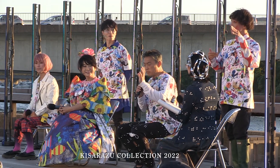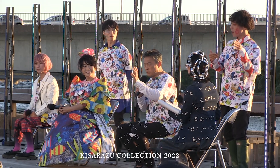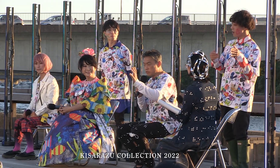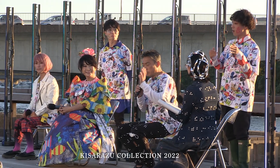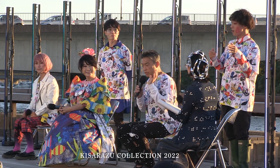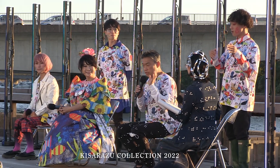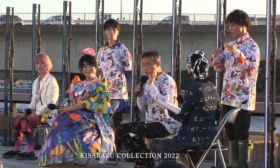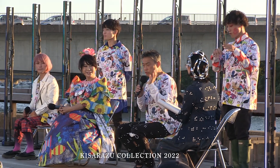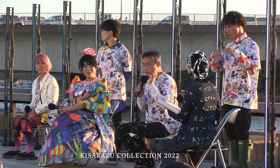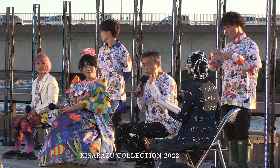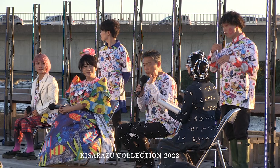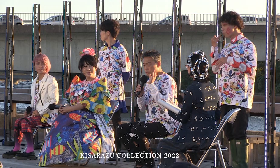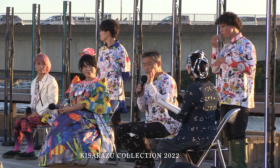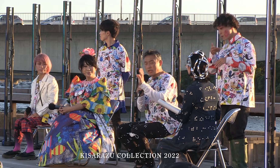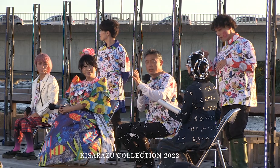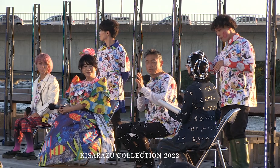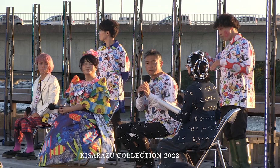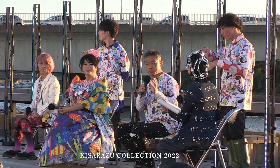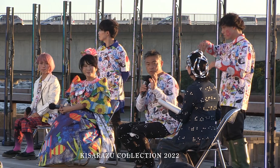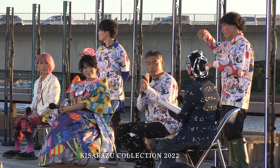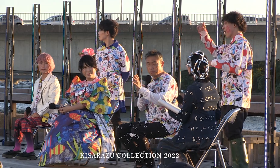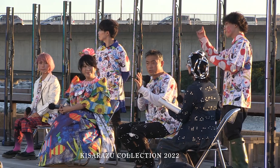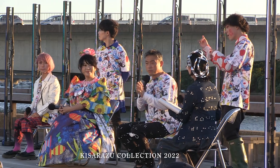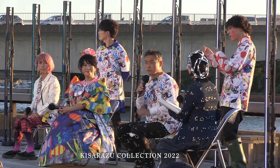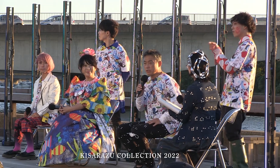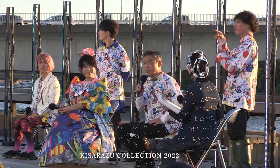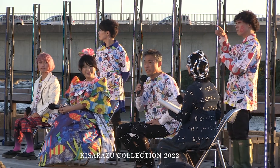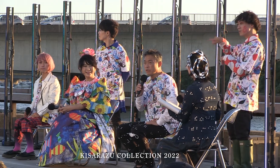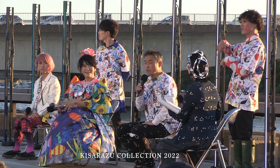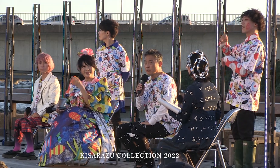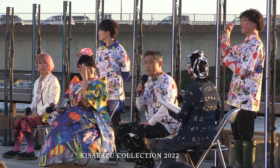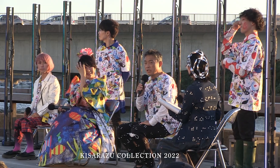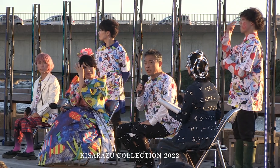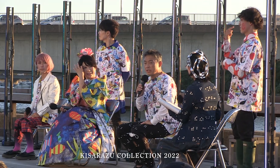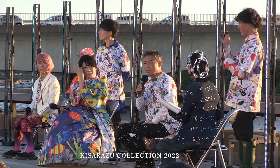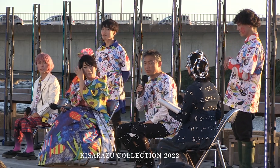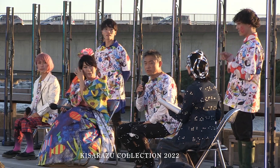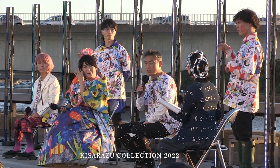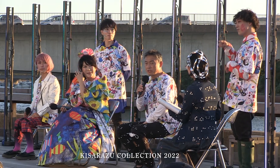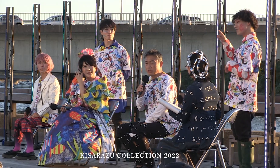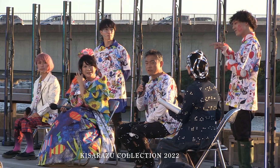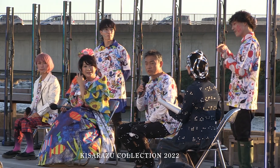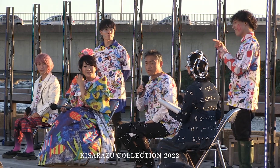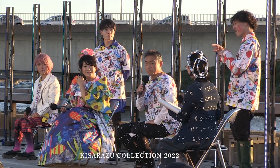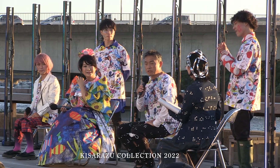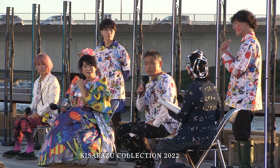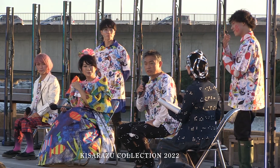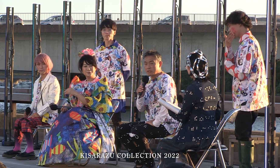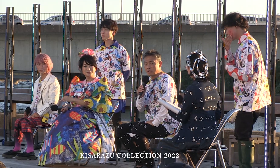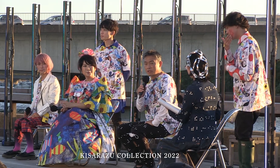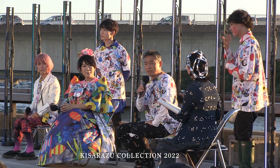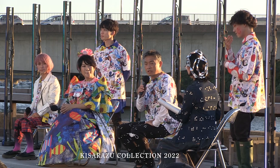海から山までつながっている自然だというふうに思ってますので、この自然が大切にされる